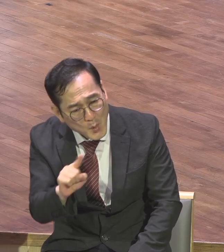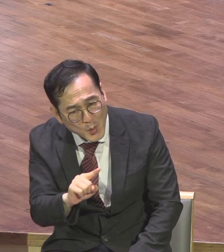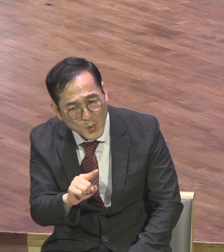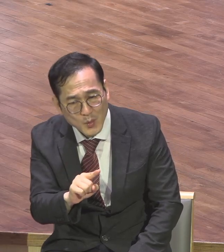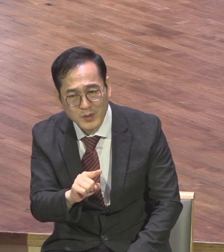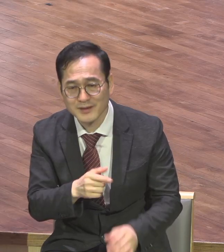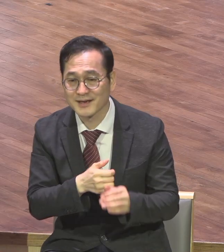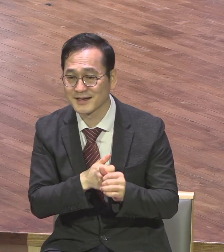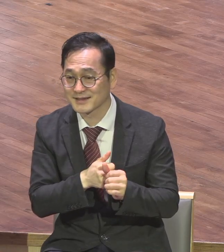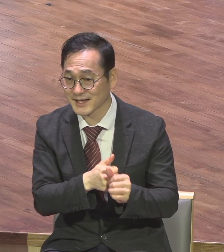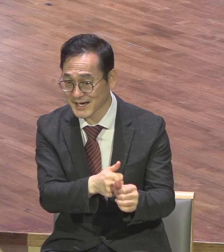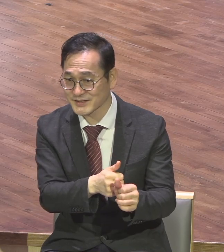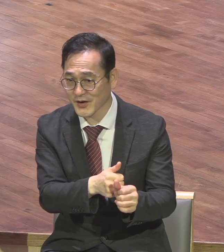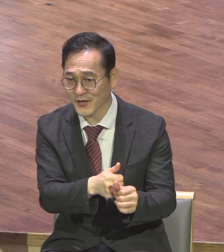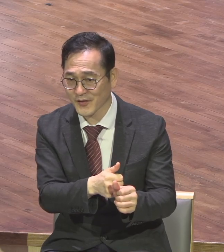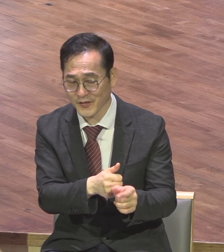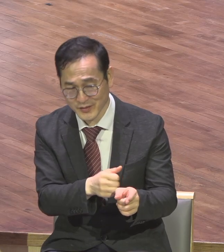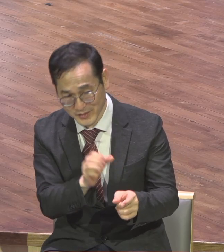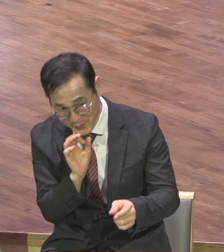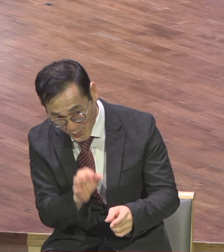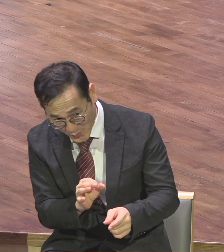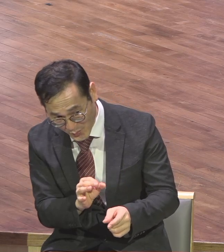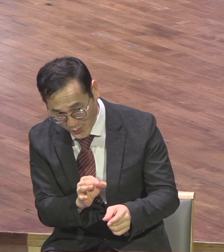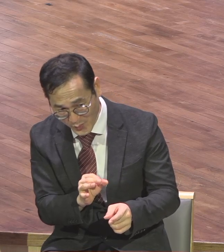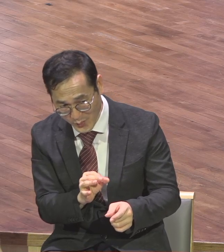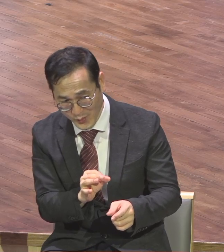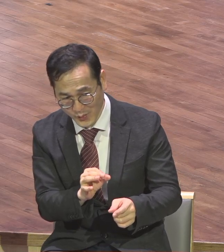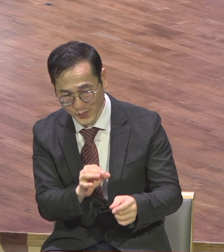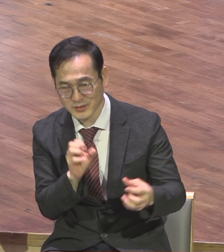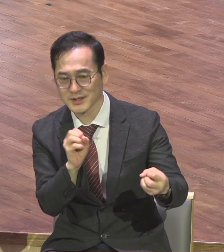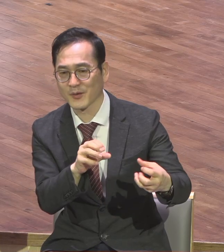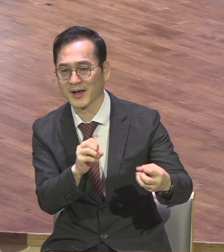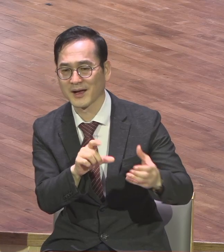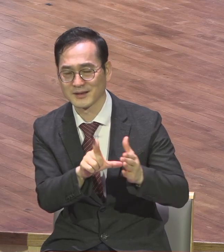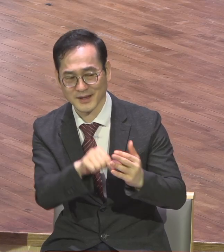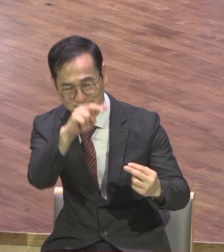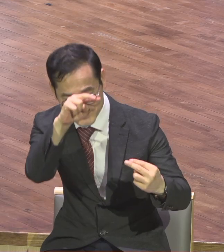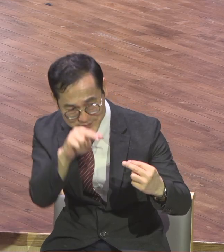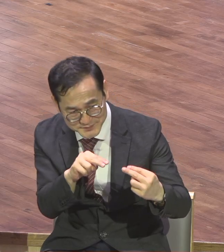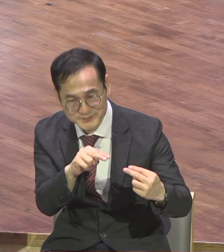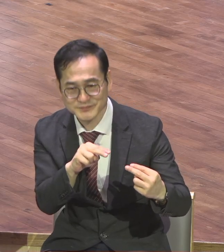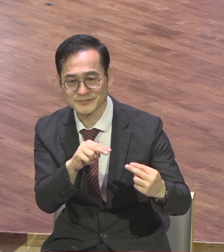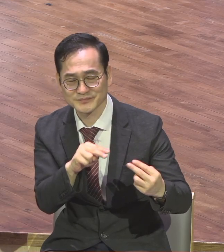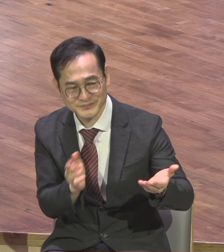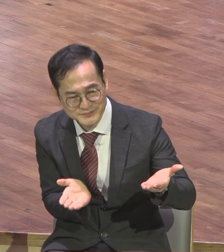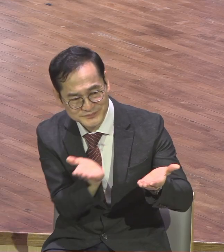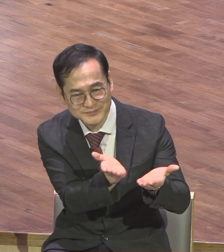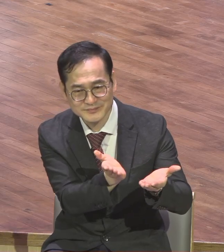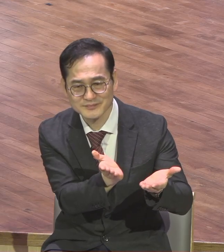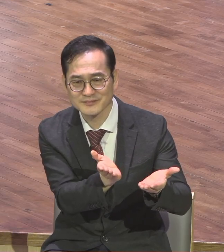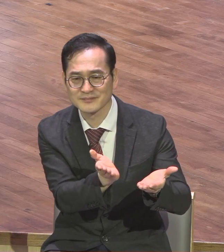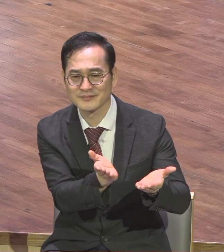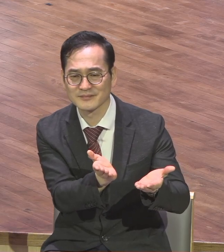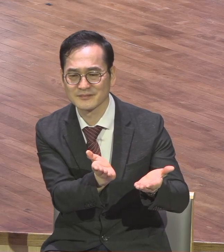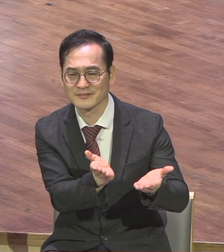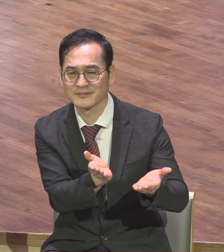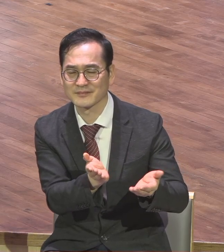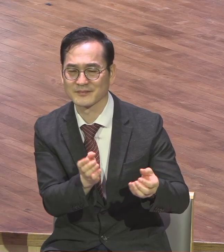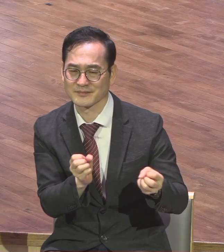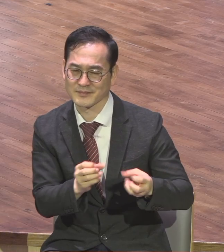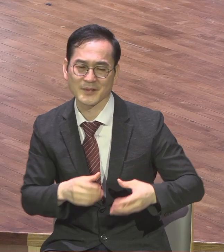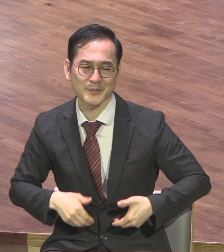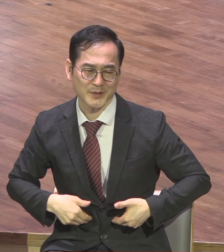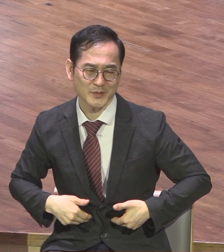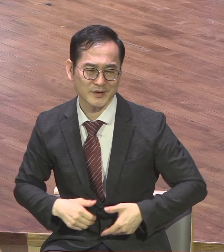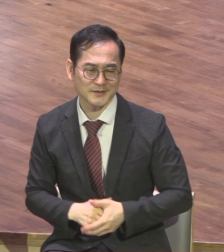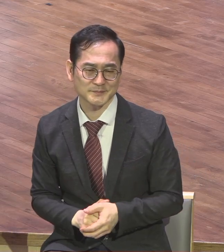따라서 반응이 다르고 표현이 다르고 모습이 다릅니다. 특별히 이 교회